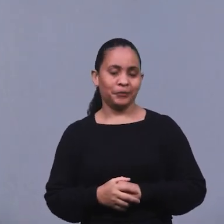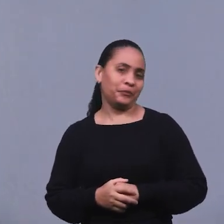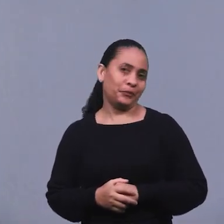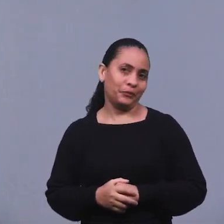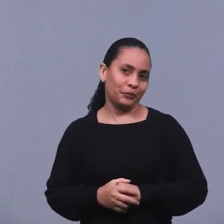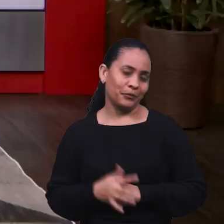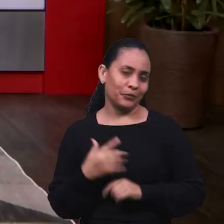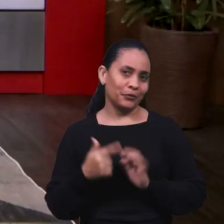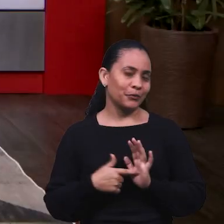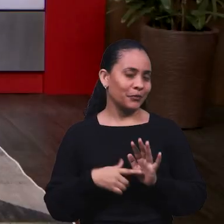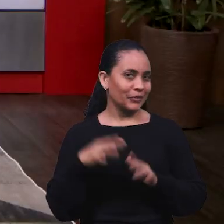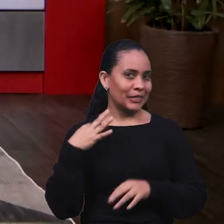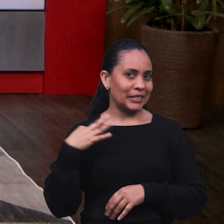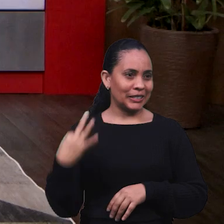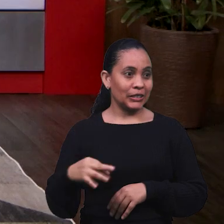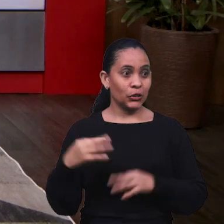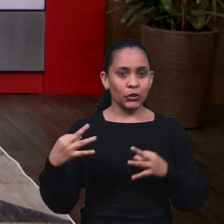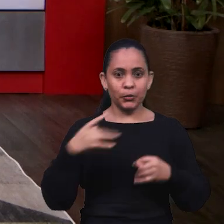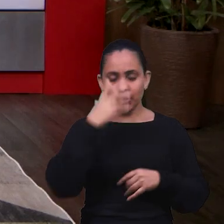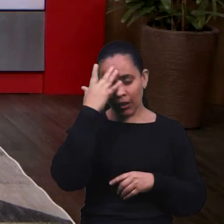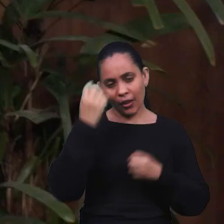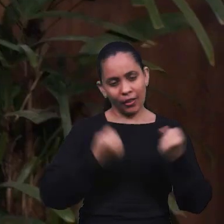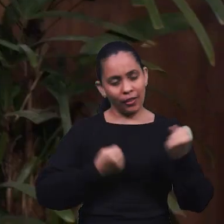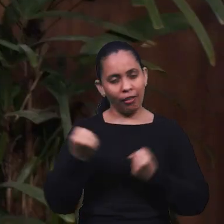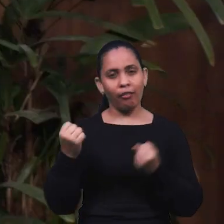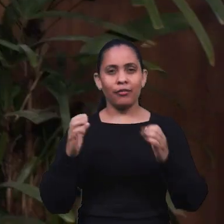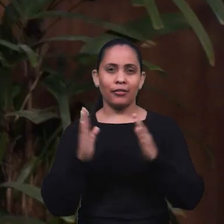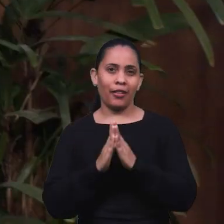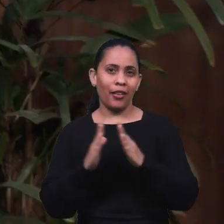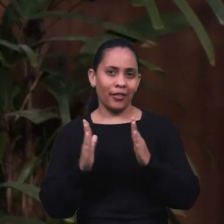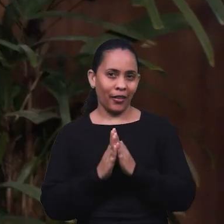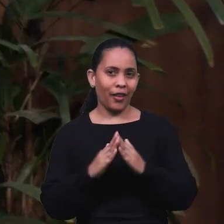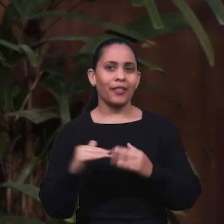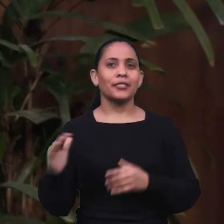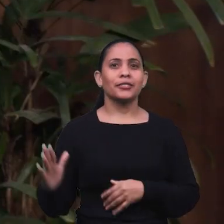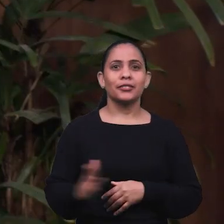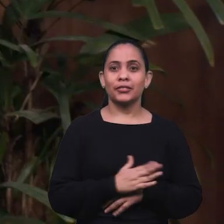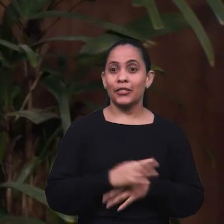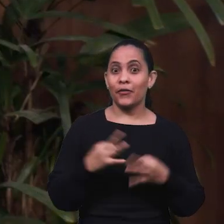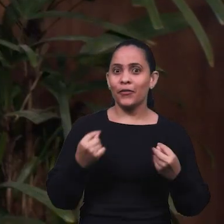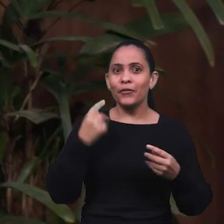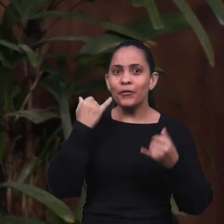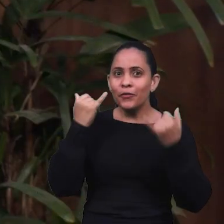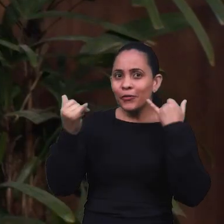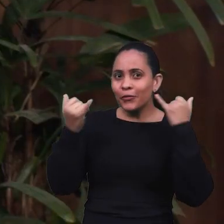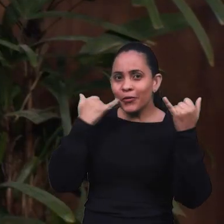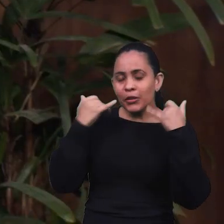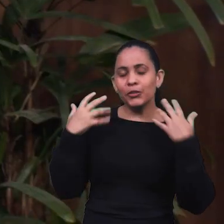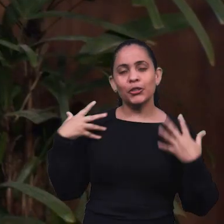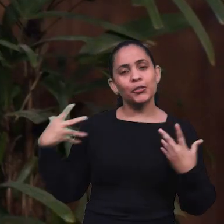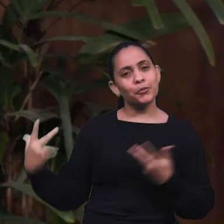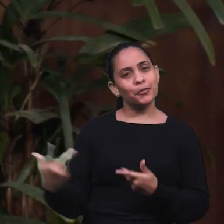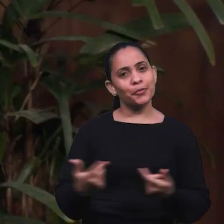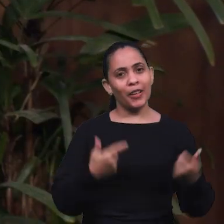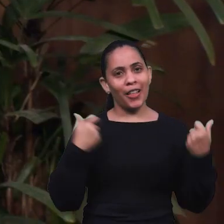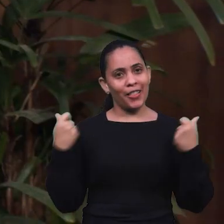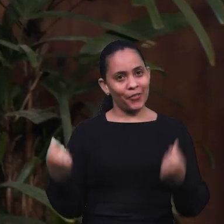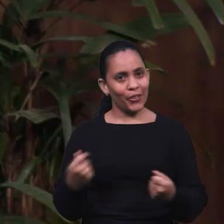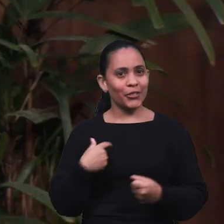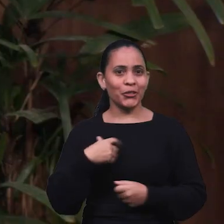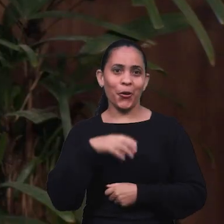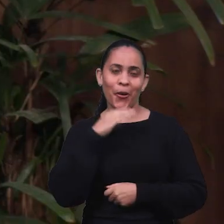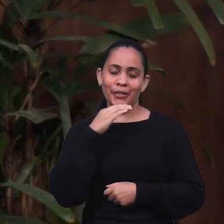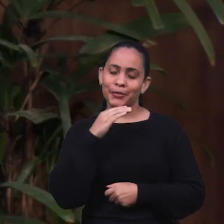com Exatamente. certeza, porque todo mundo quer ter o seu carro, sua casa, né? É, sim. Então são informações maravilhosas e